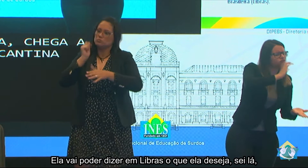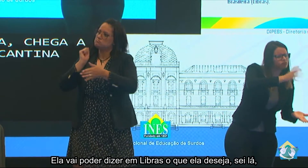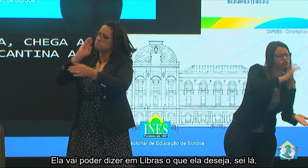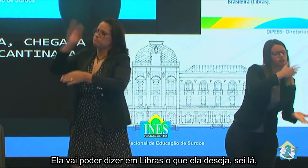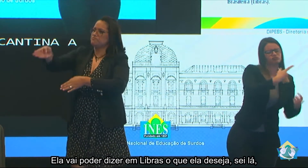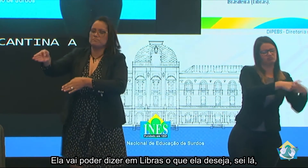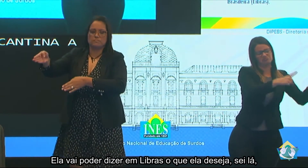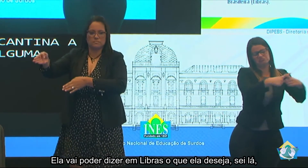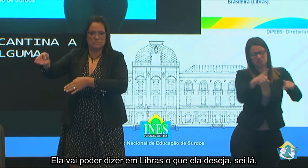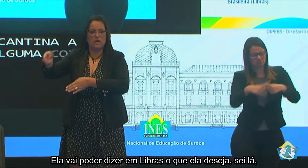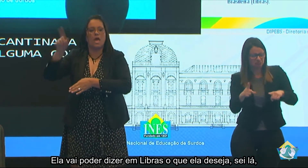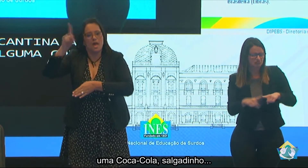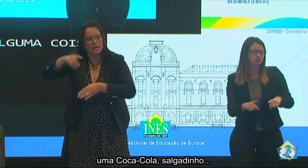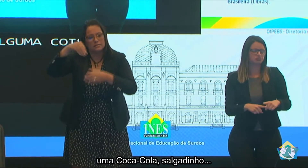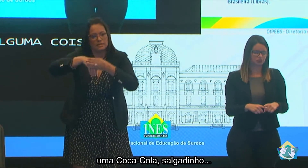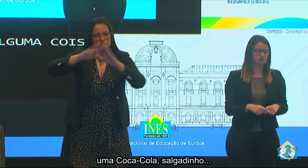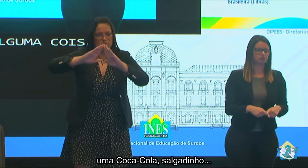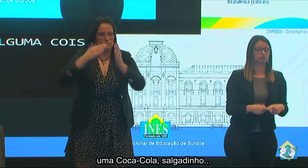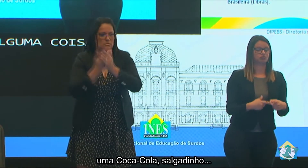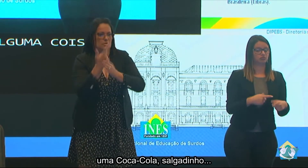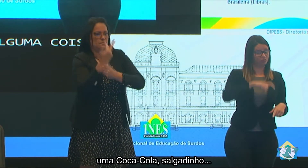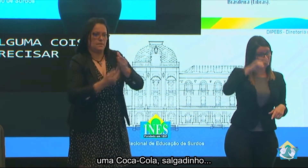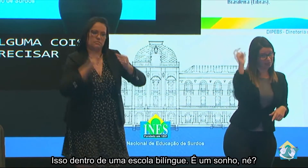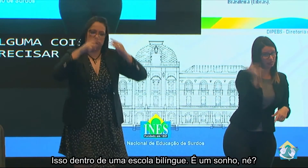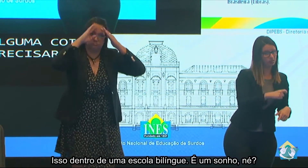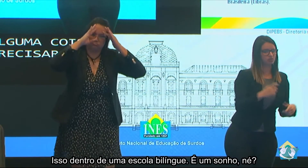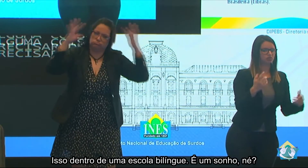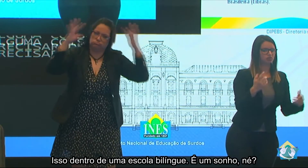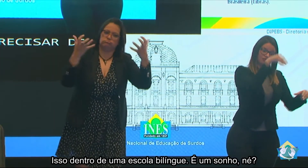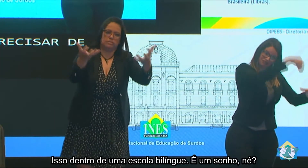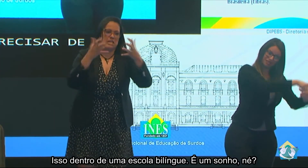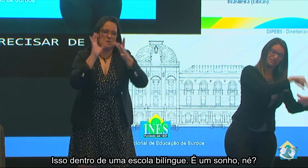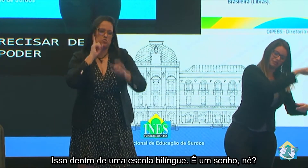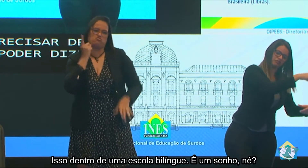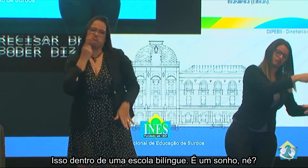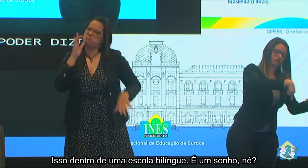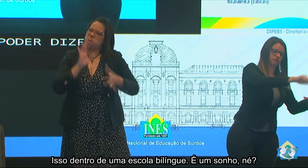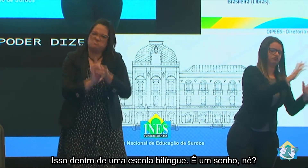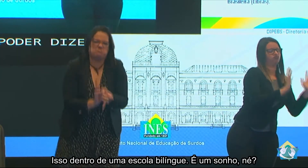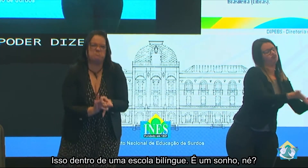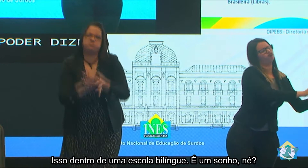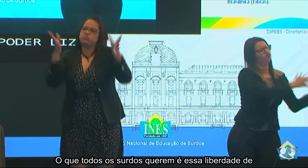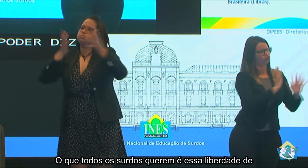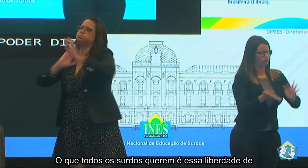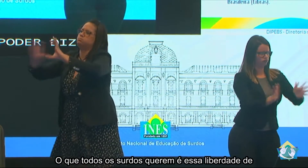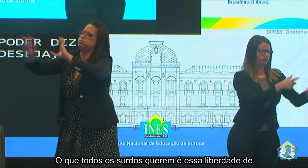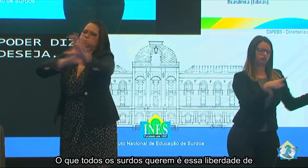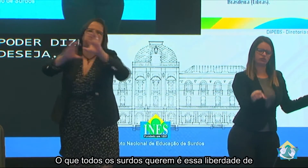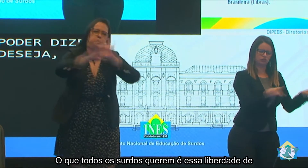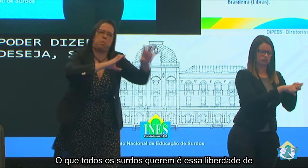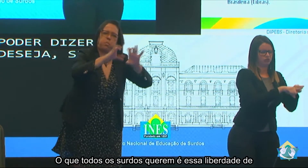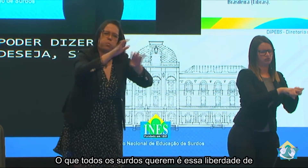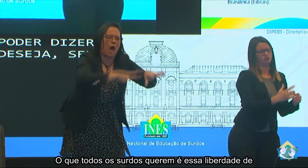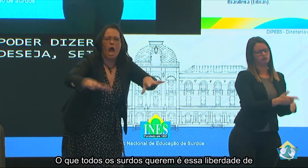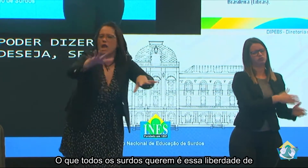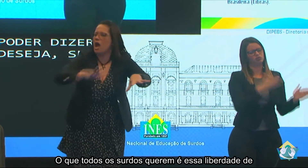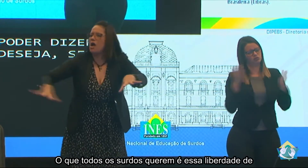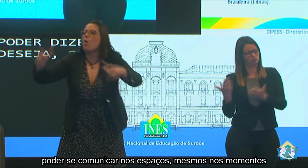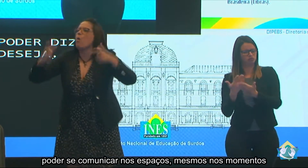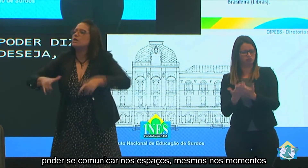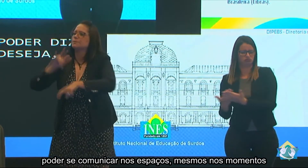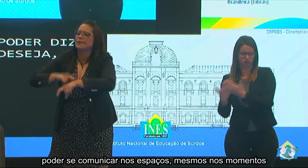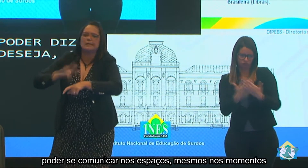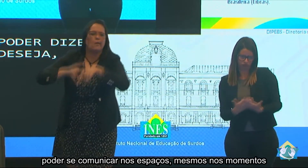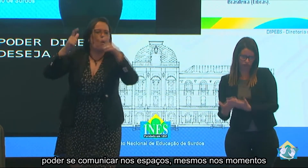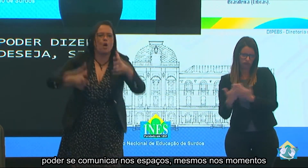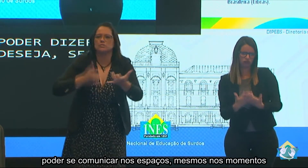dizer em Libras o que ela deseja, sei lá, Coca-Cola, salgadinho. Isso dentro de uma escola bilíngue, é o sonho, né? O que todos os surdos querem é essa liberdade de